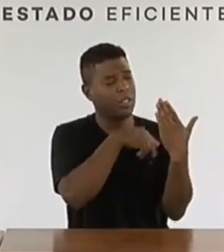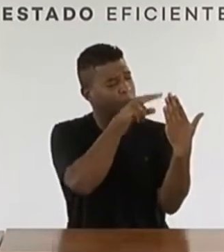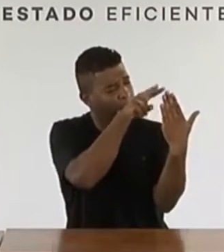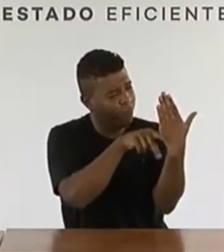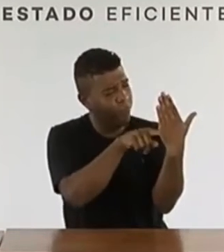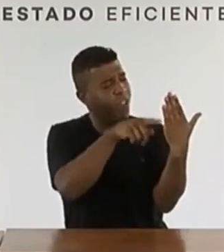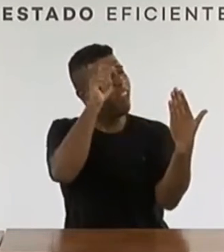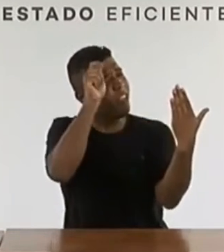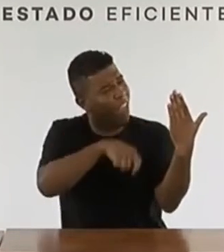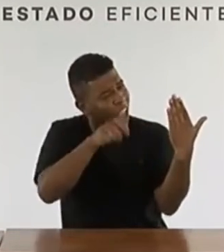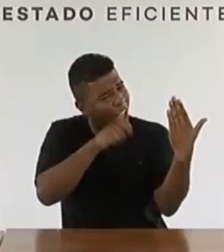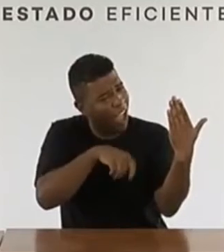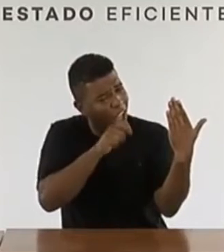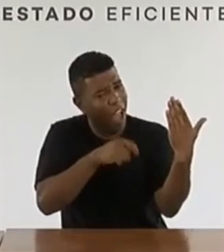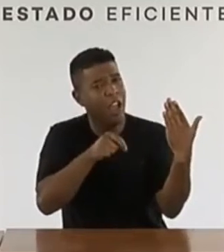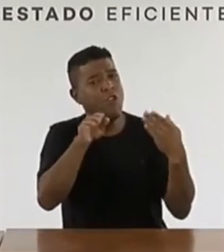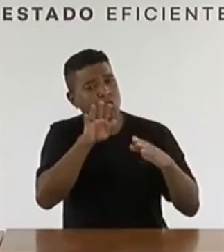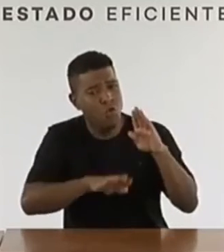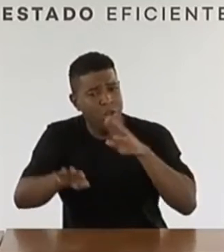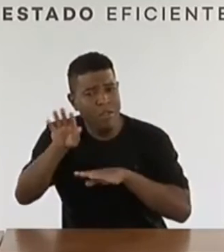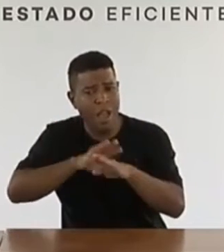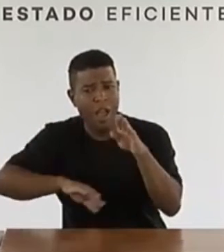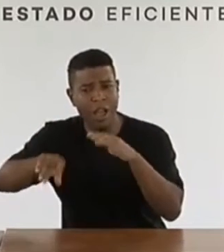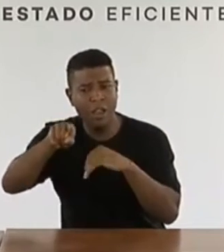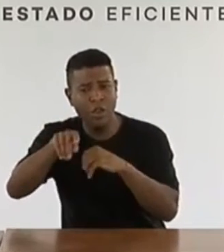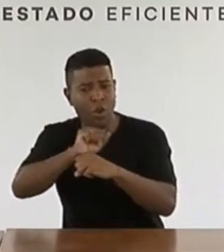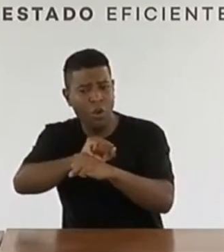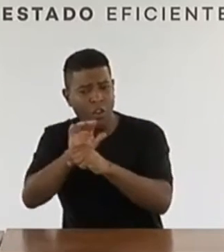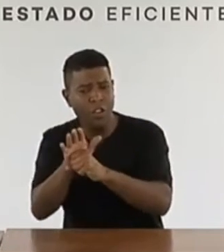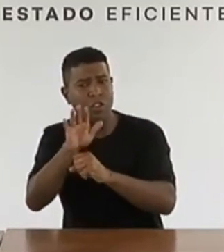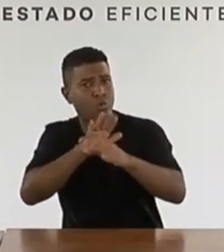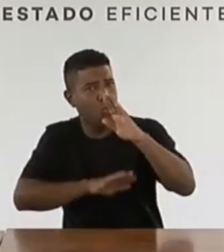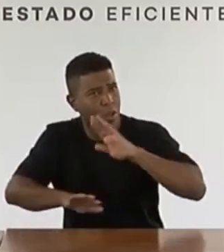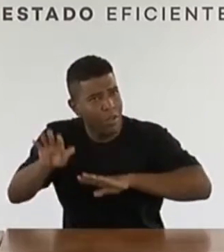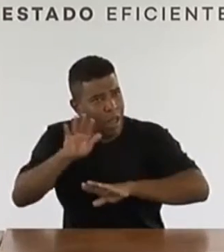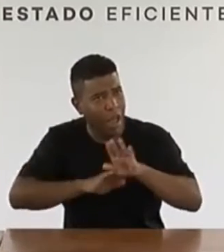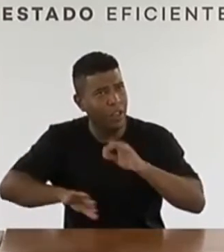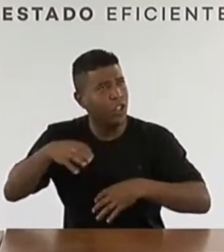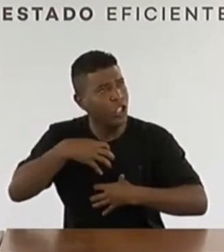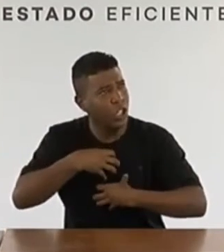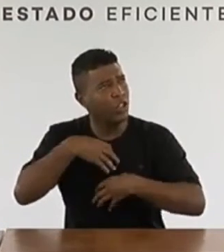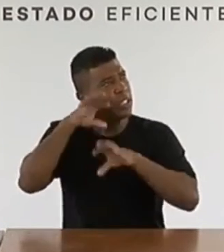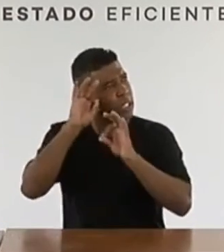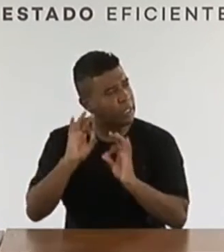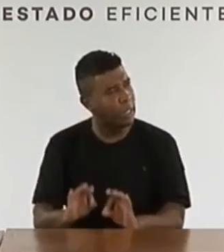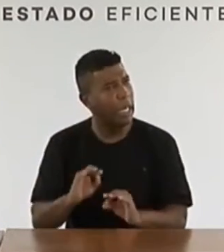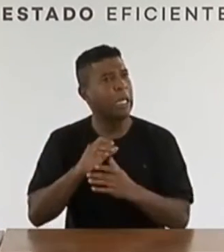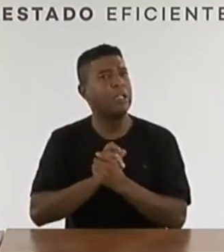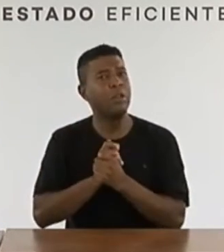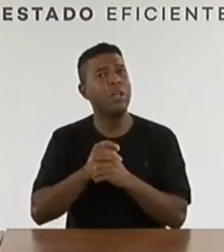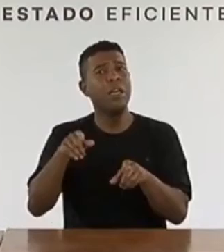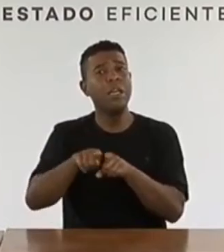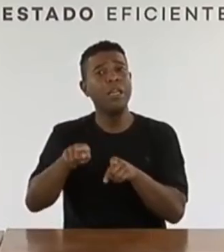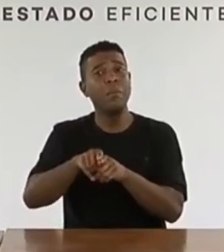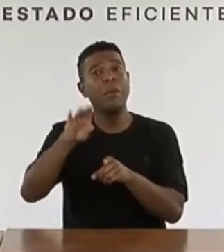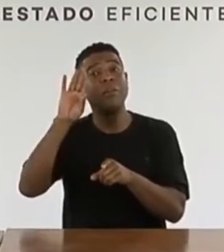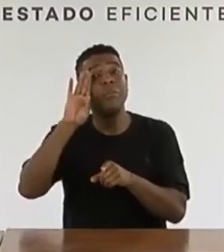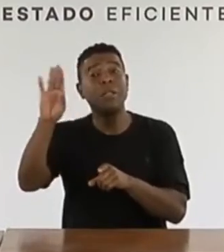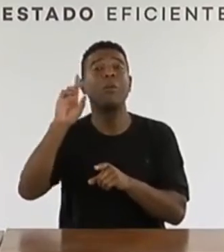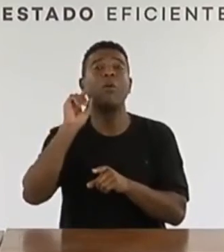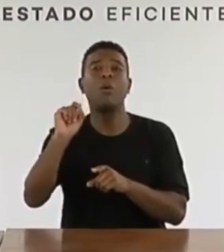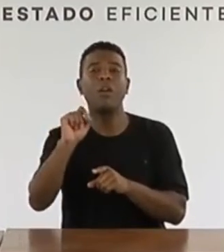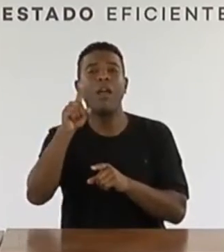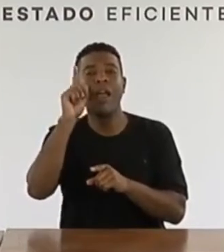o cuidado com o Covid na dose adequada, da forma adequada e, principalmente, com coordenação